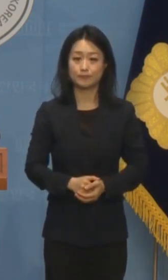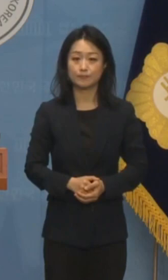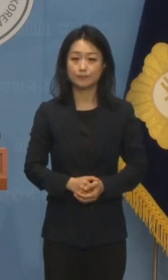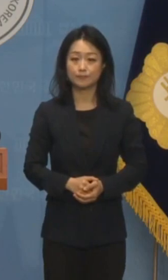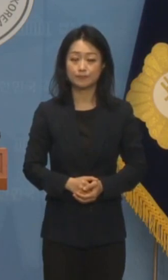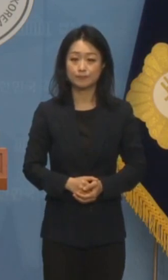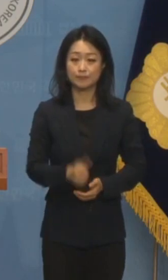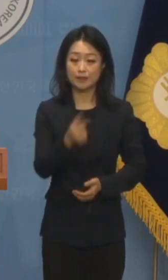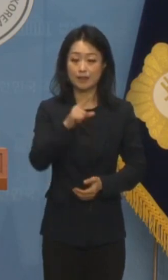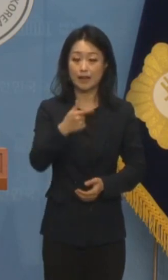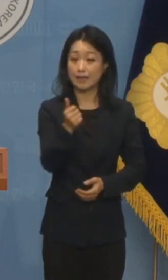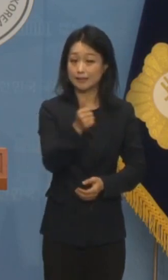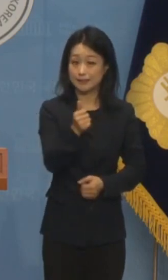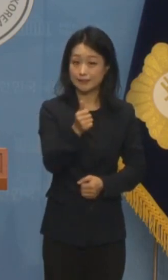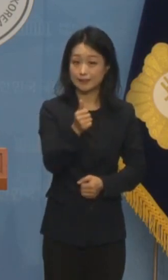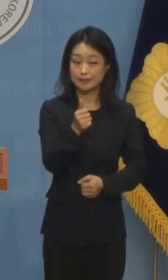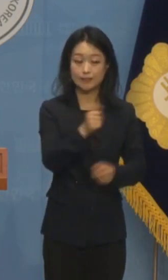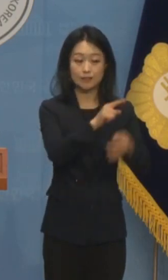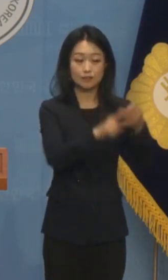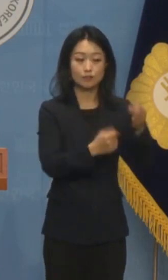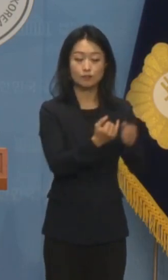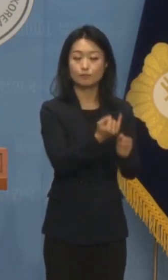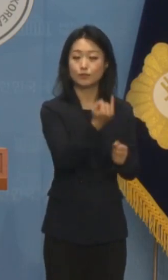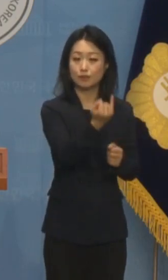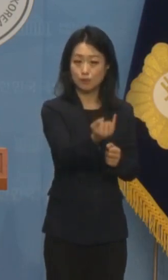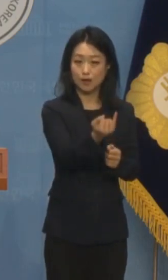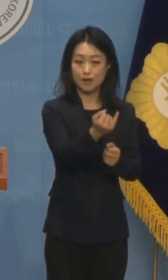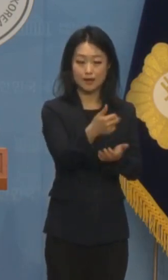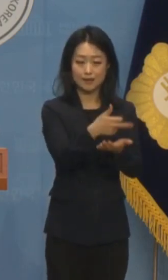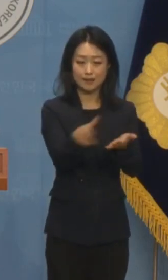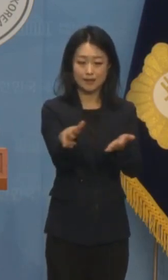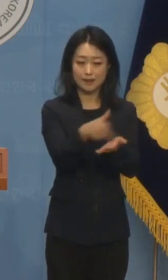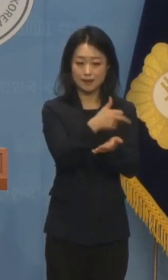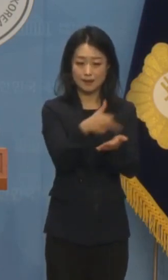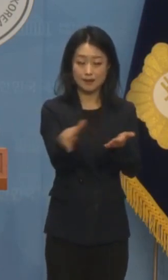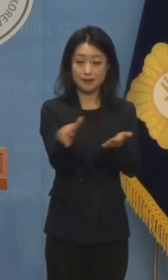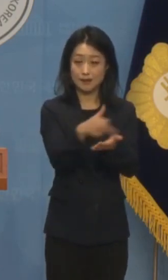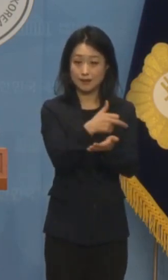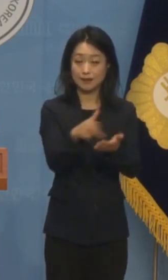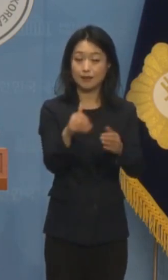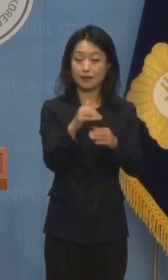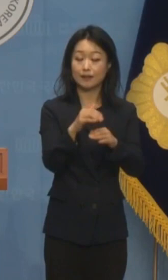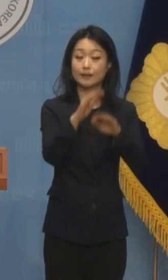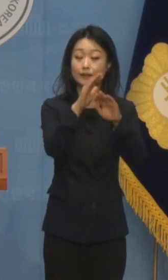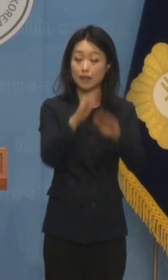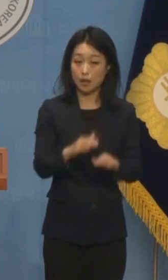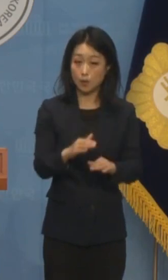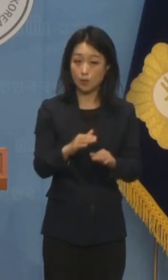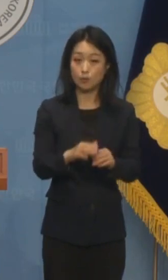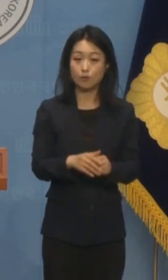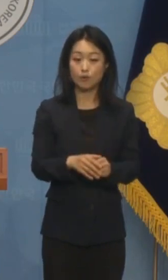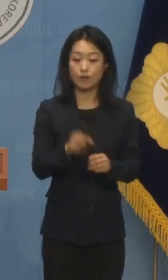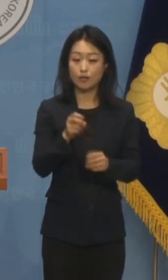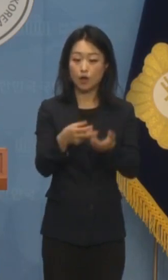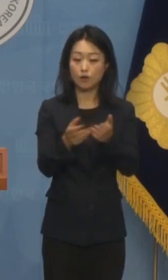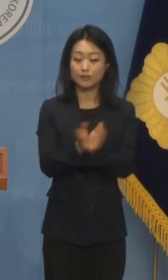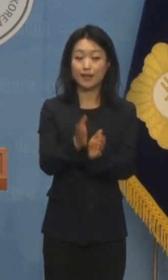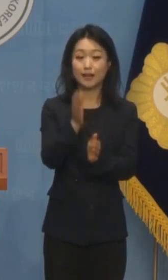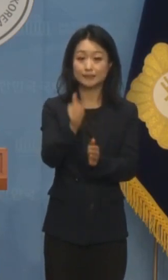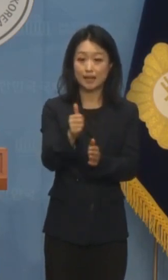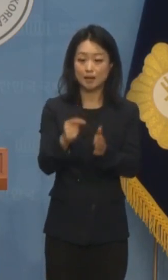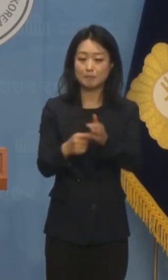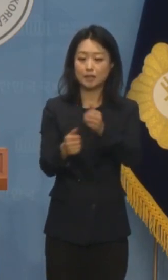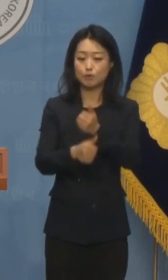한동훈 후보가 김건희 여사와 카톡과 문자를 주고받았던 때는 여당을 책임지는